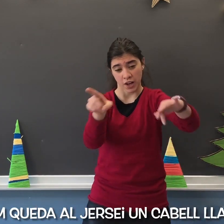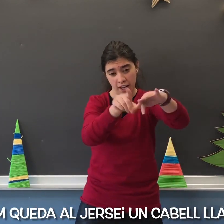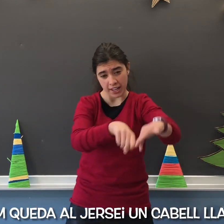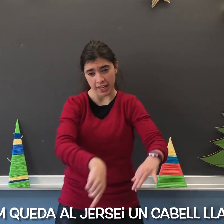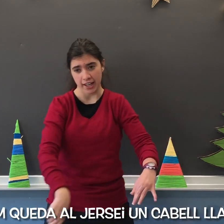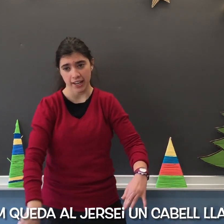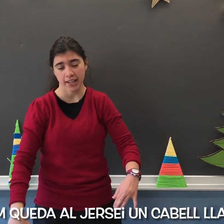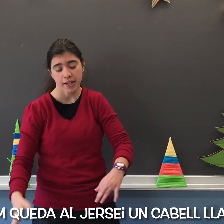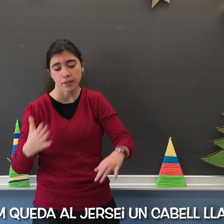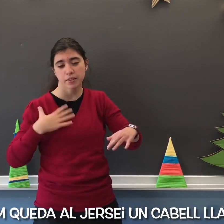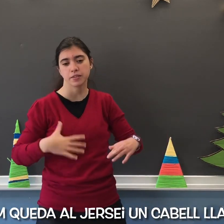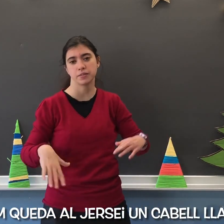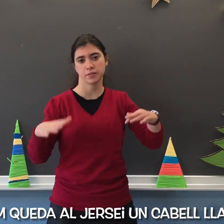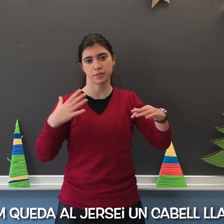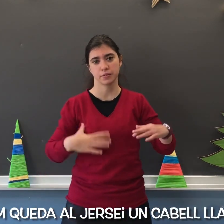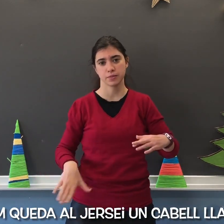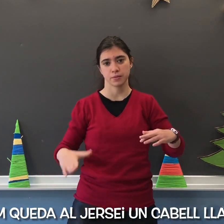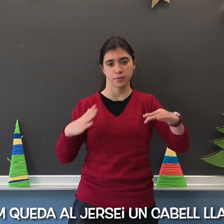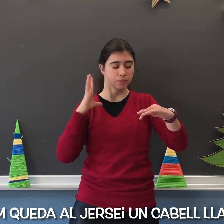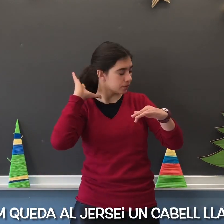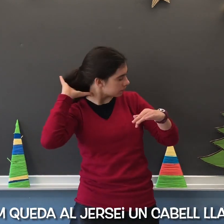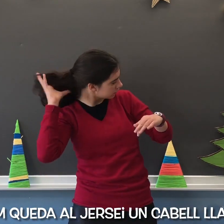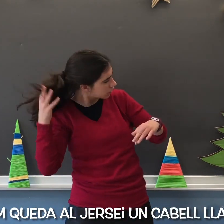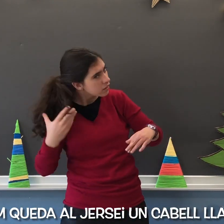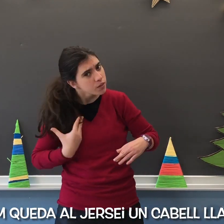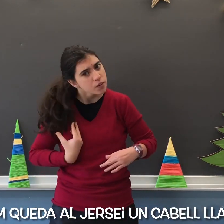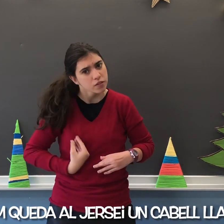Com queda el jersei un cabell